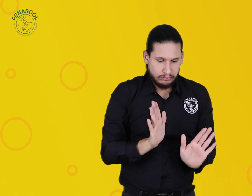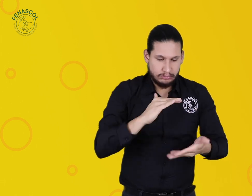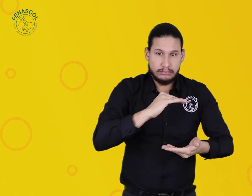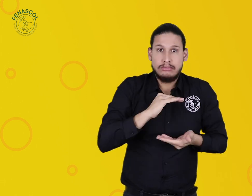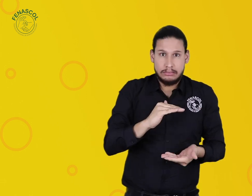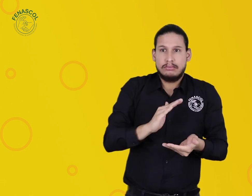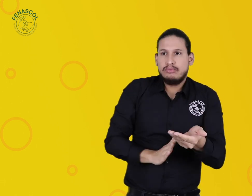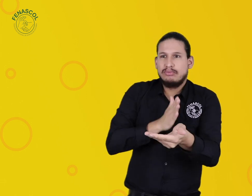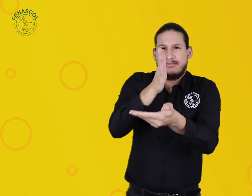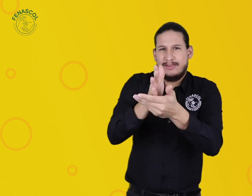pueden contactarse con nosotros.